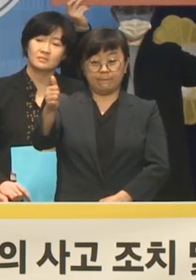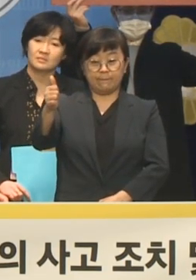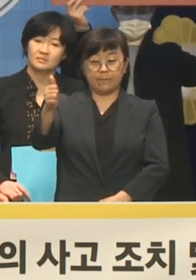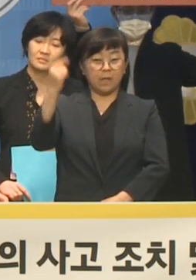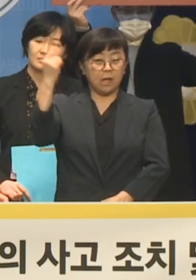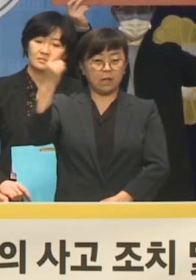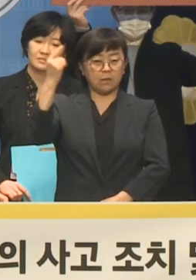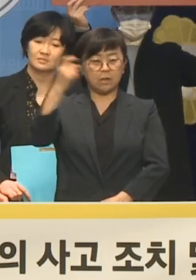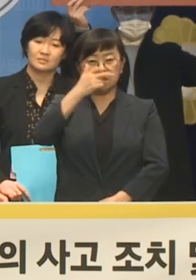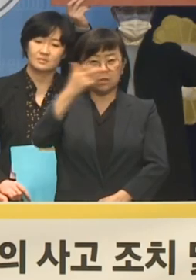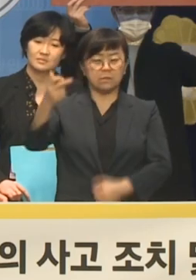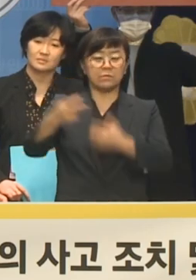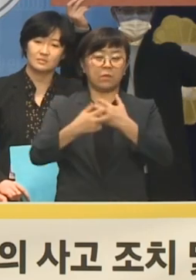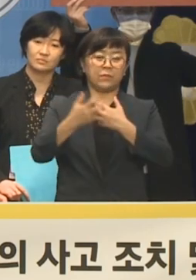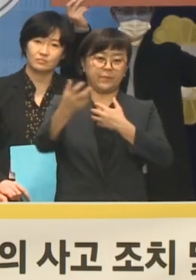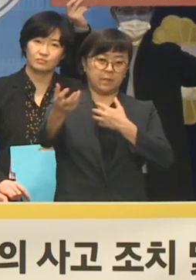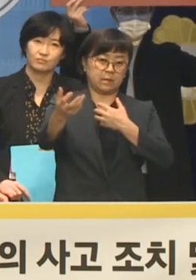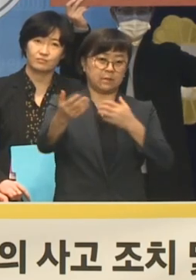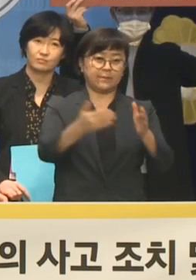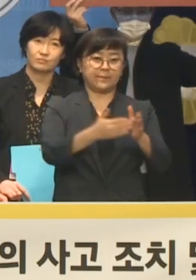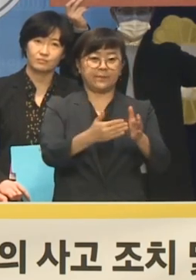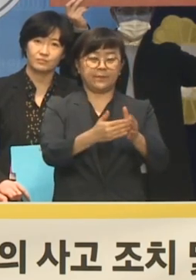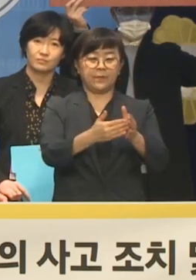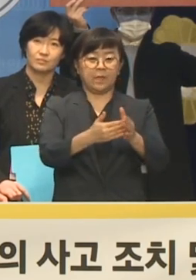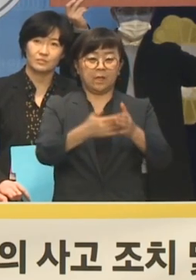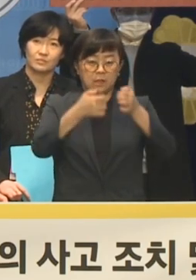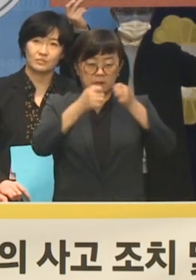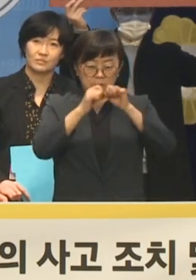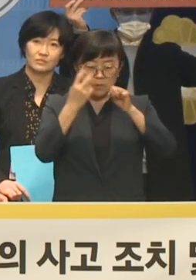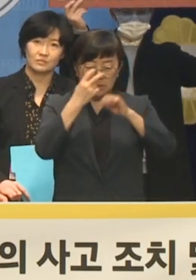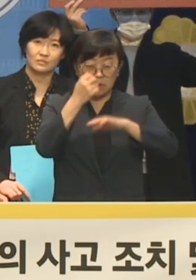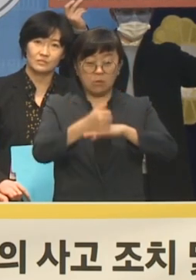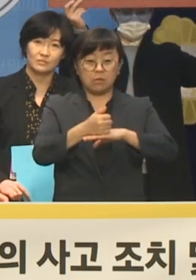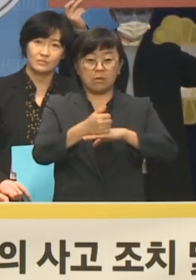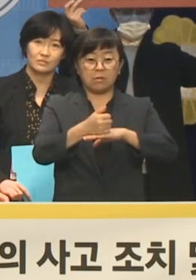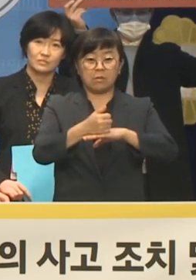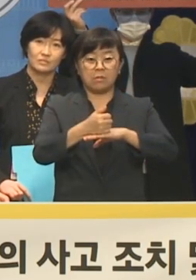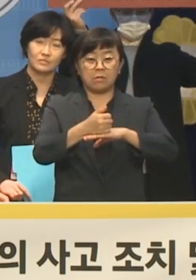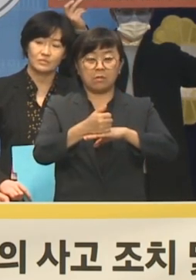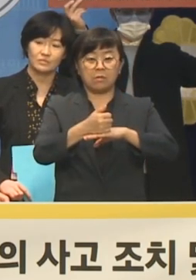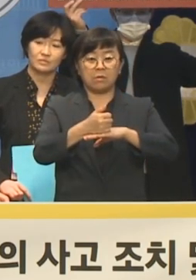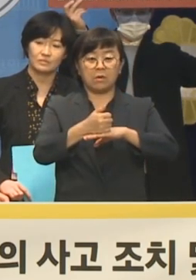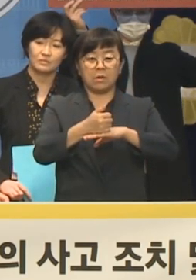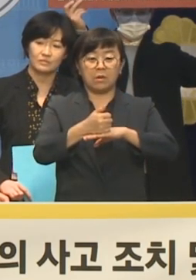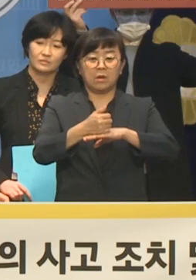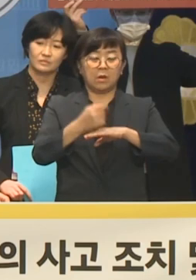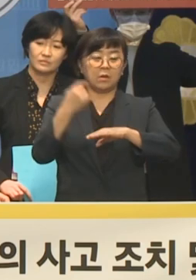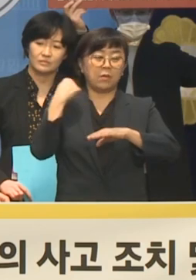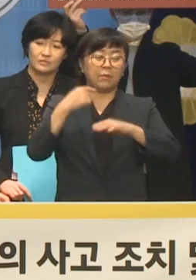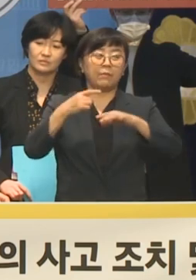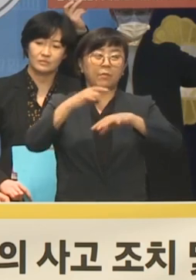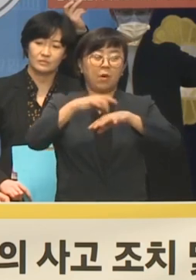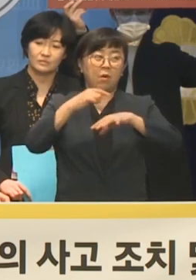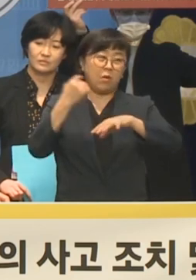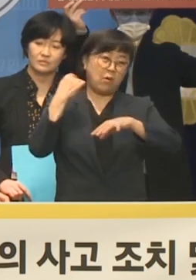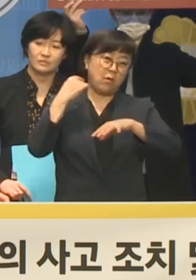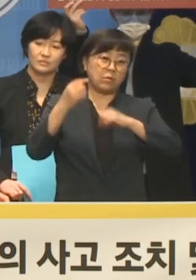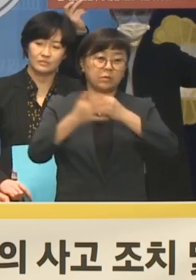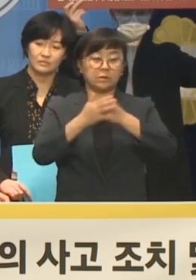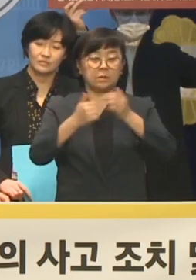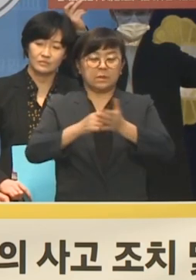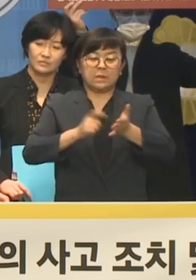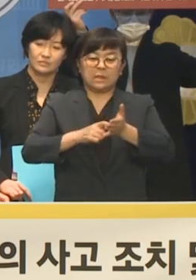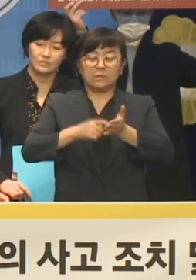헬기로 큰 병원으로 이송. 정밀 검사 결과 경추 골절로